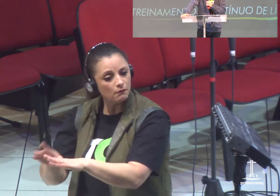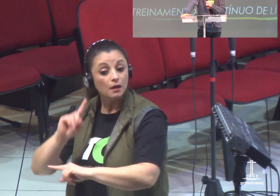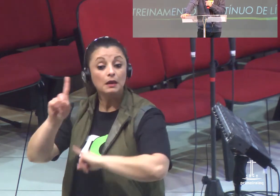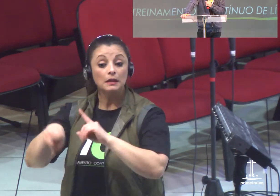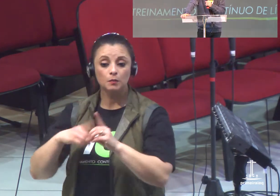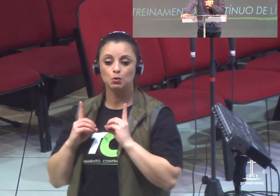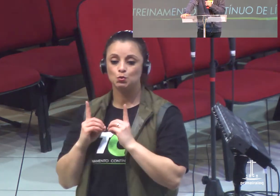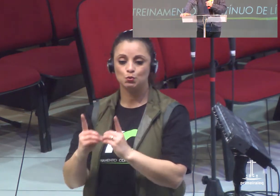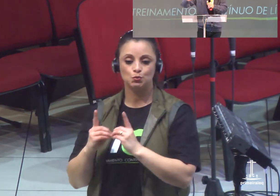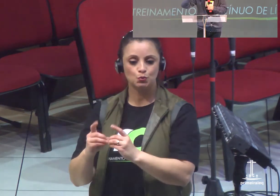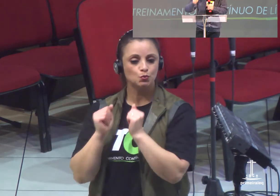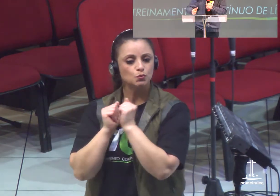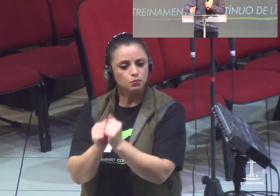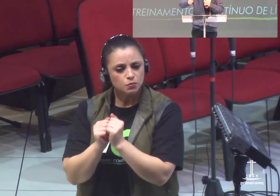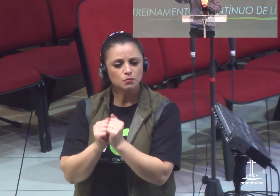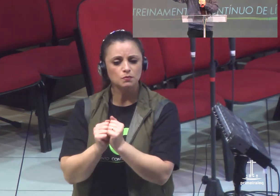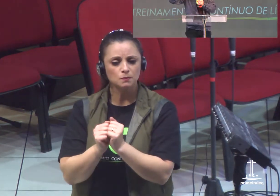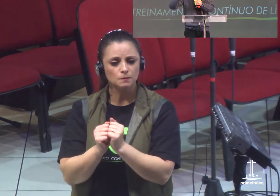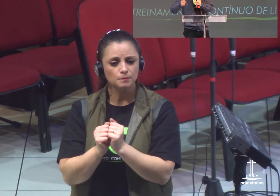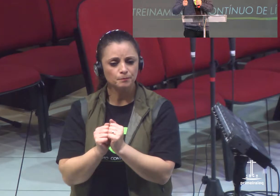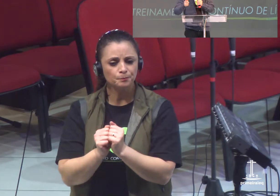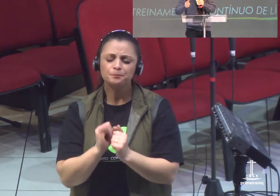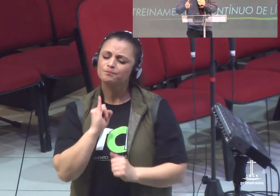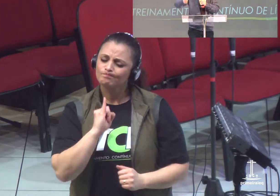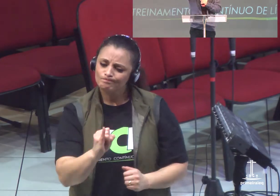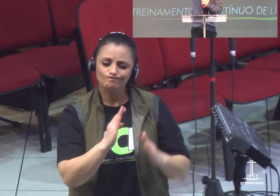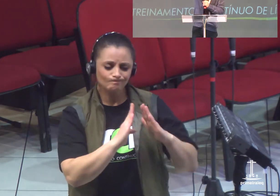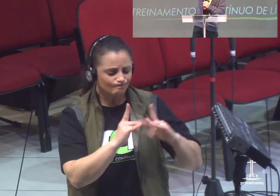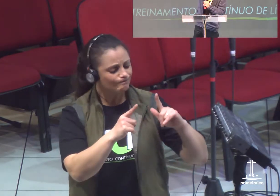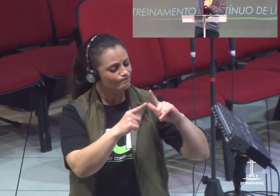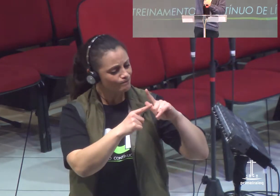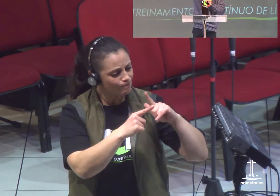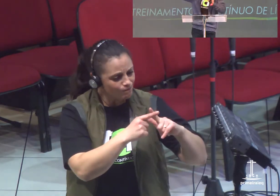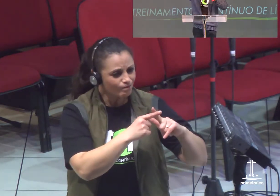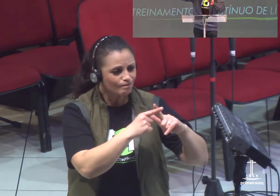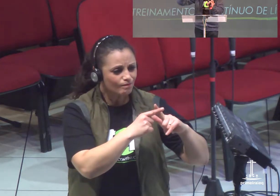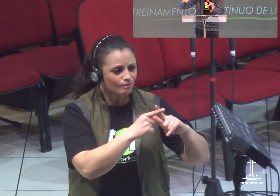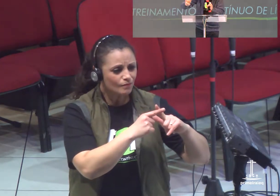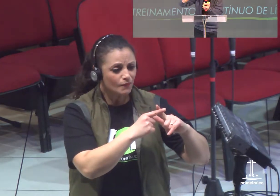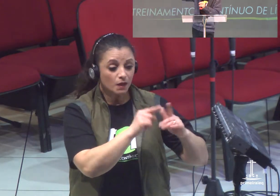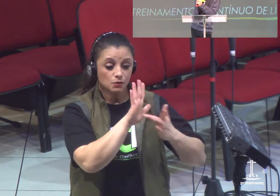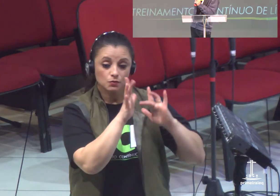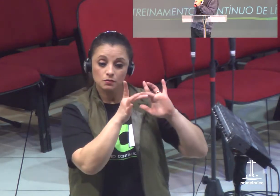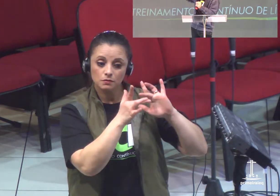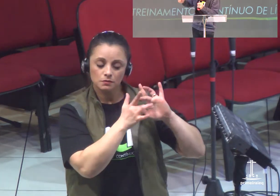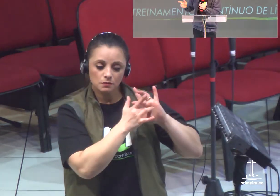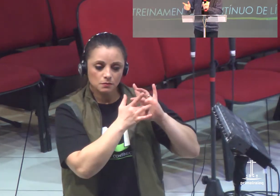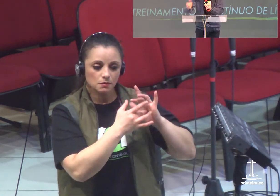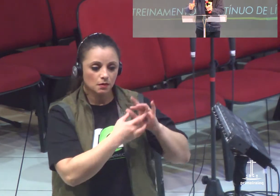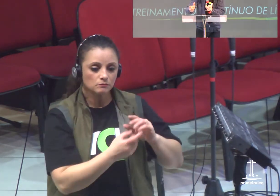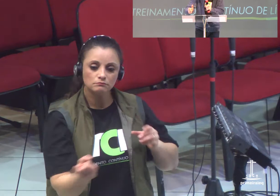acompanhamento. Uma igreja em que o Senhor Jesus, na sua soberania, acrescenta os que